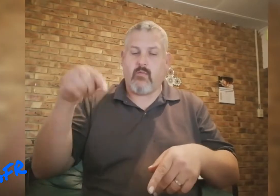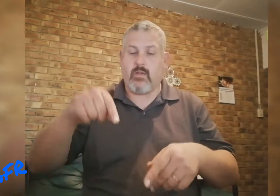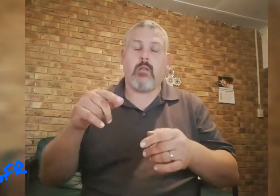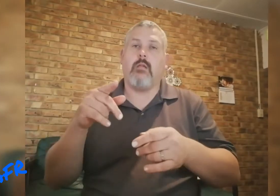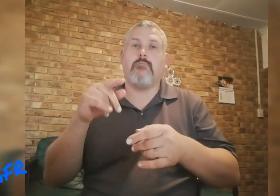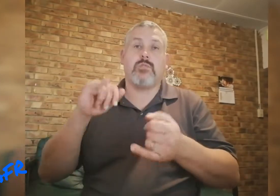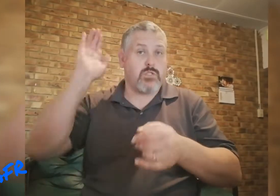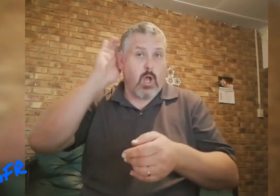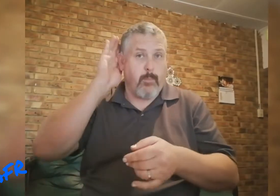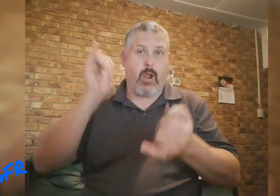vir